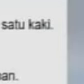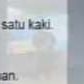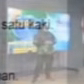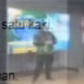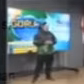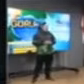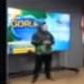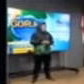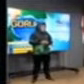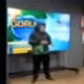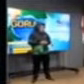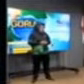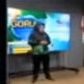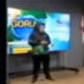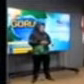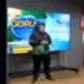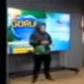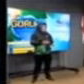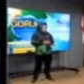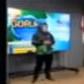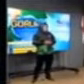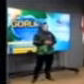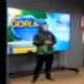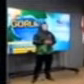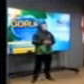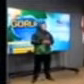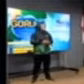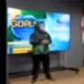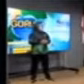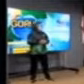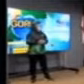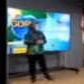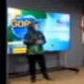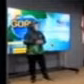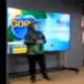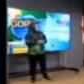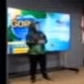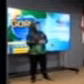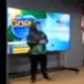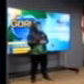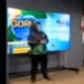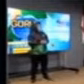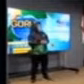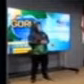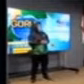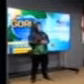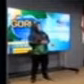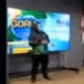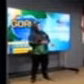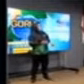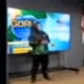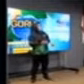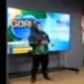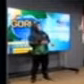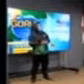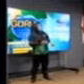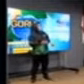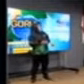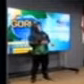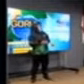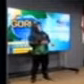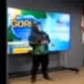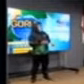nyata perbedaannya berikin aja. Tadi pada saat menirukan meloncat, kelincir atau meloncat tanpa awalan itu menggunakan dua